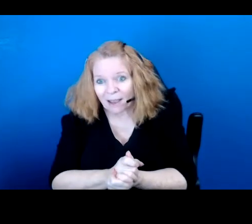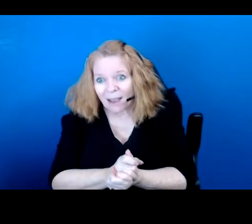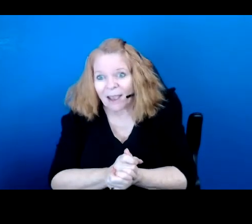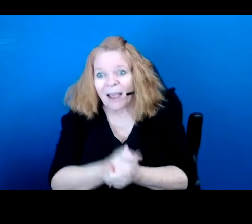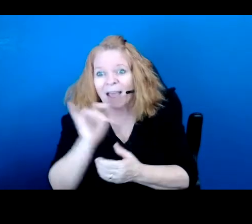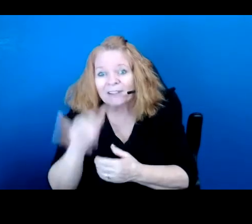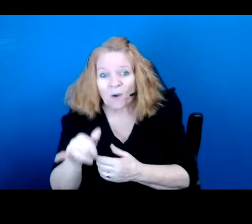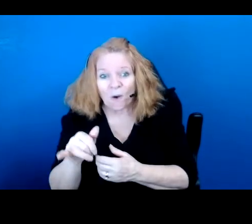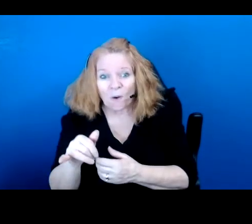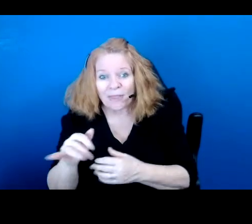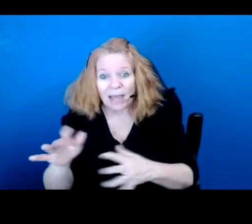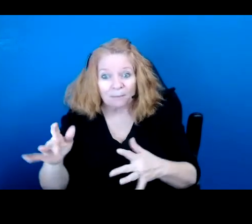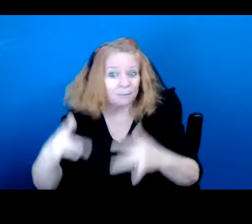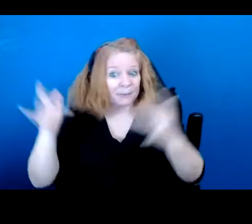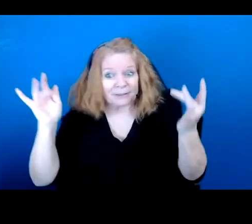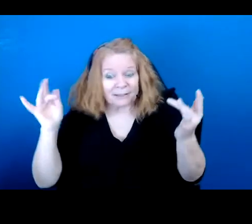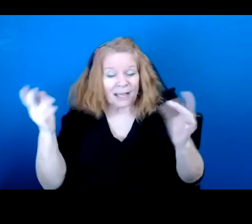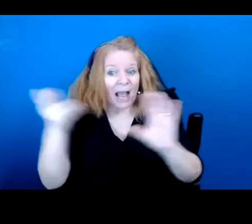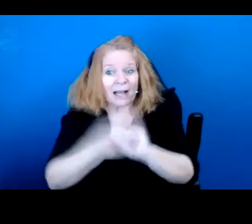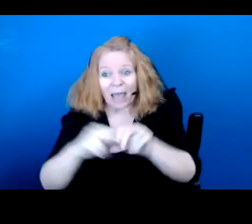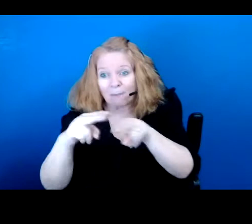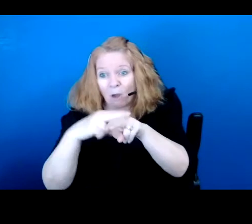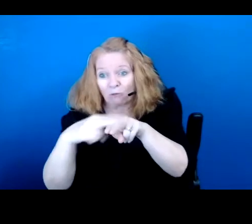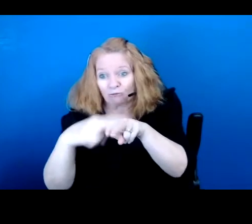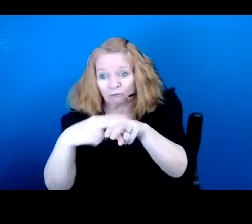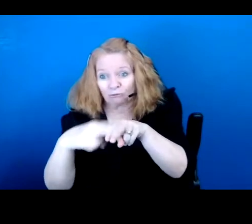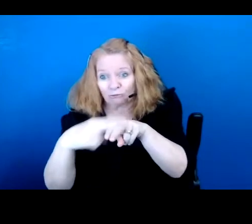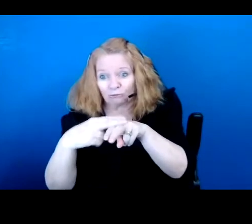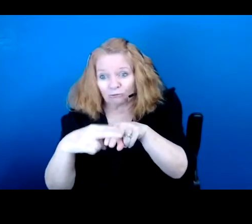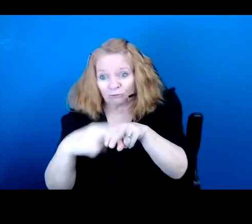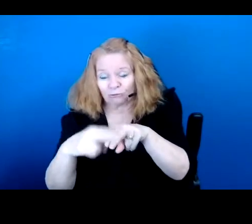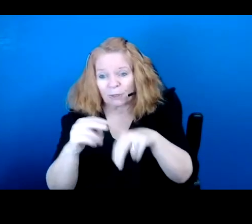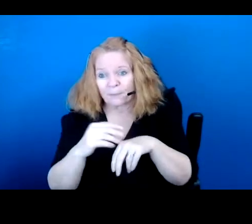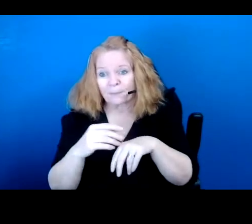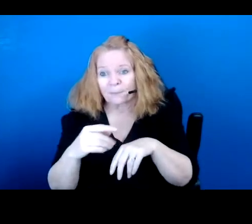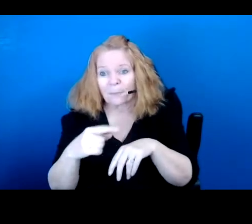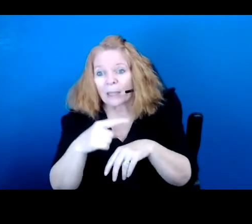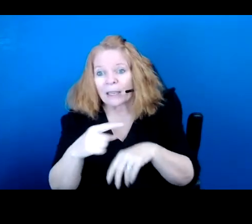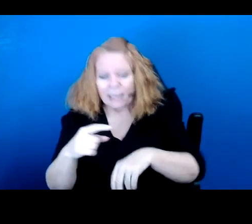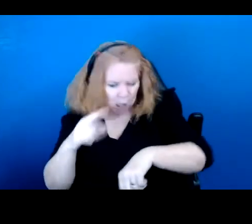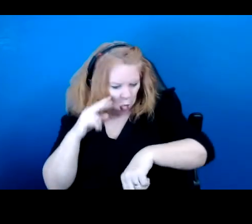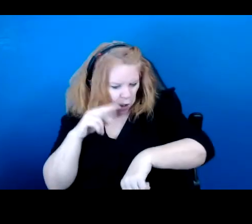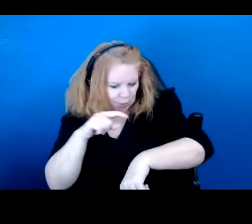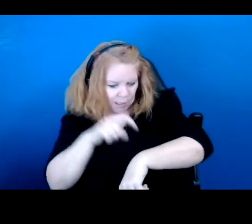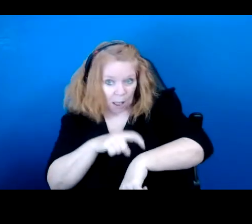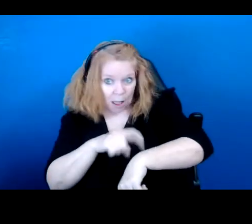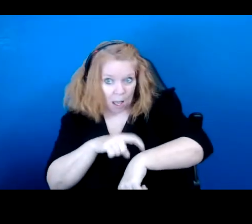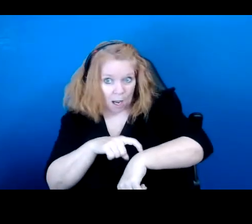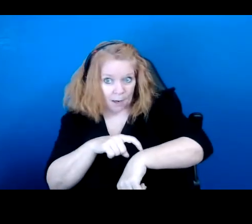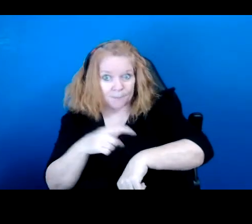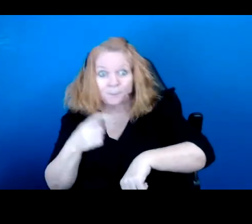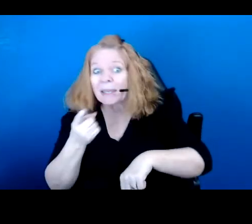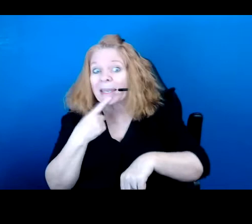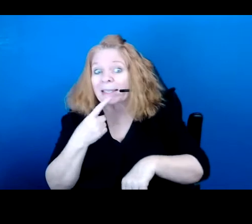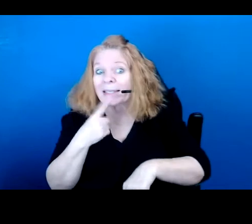así que comenzó y se trepó en el motor de su tren y comenzaron a guiar pero verificaron